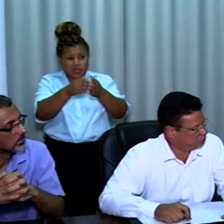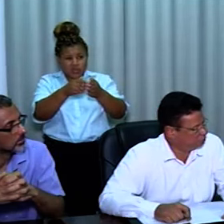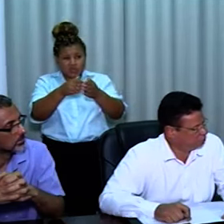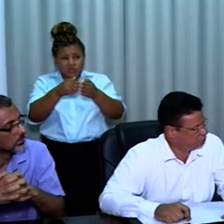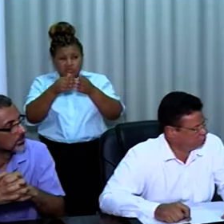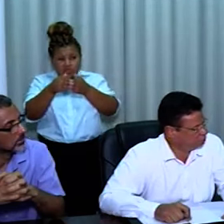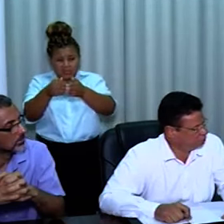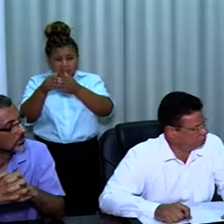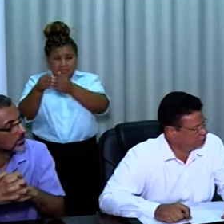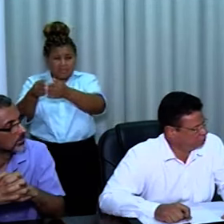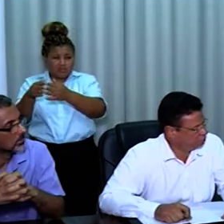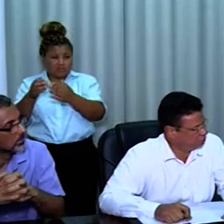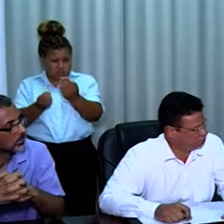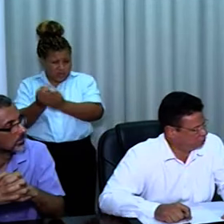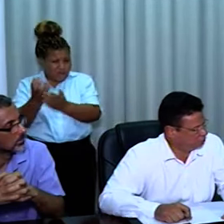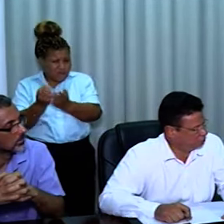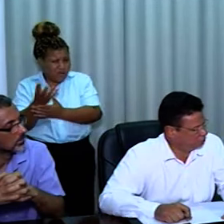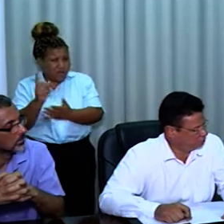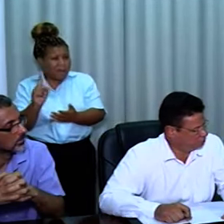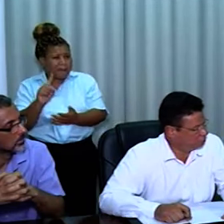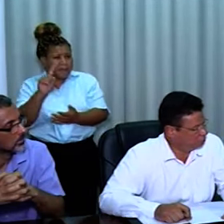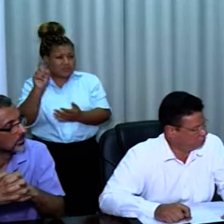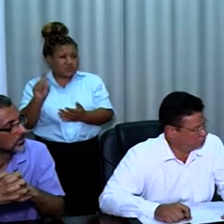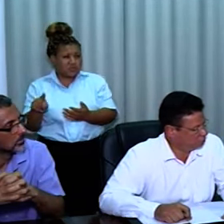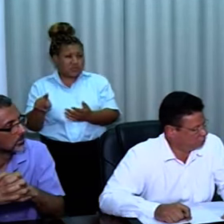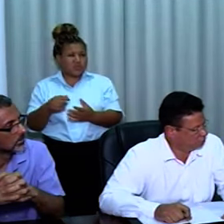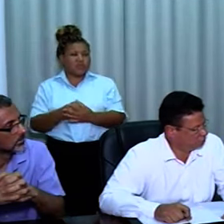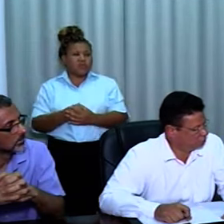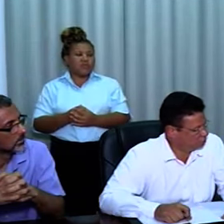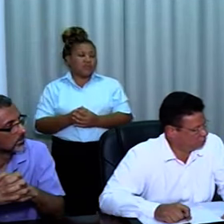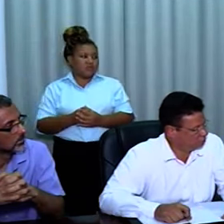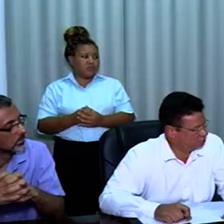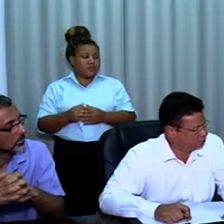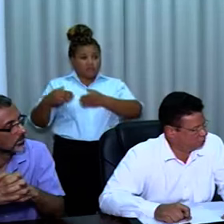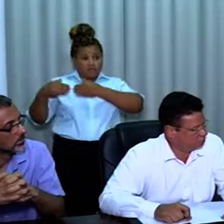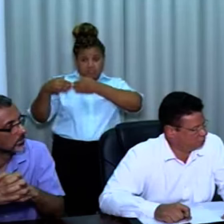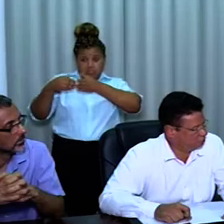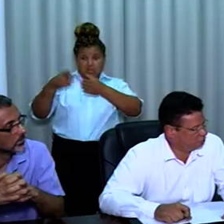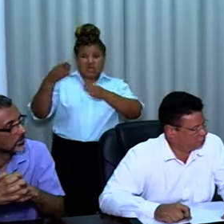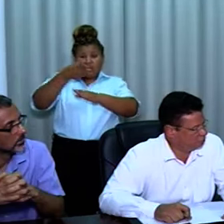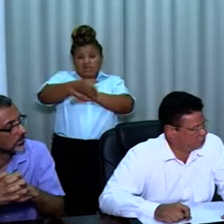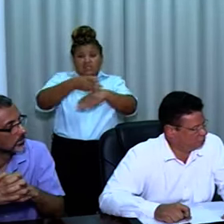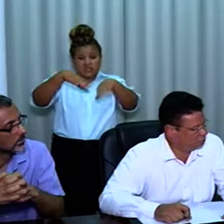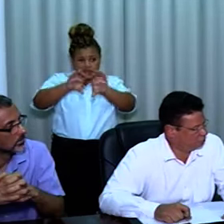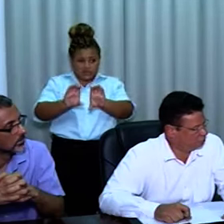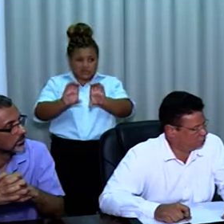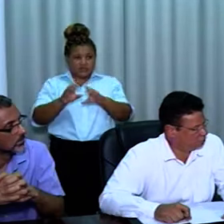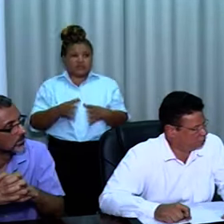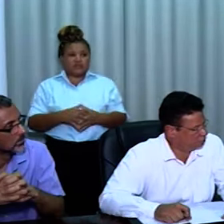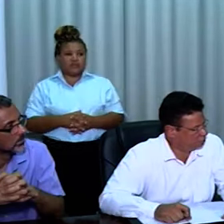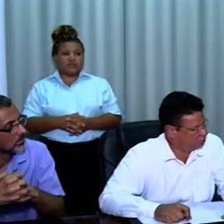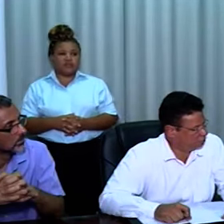il y a porte d'entrée pour ces séances en ce moment. Il n'y a pas vraiment. Il fallait notifier officiellement, mais c'est bon, après le bateau, pas passe par nouveau